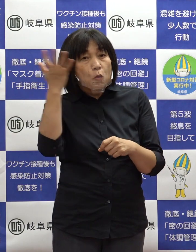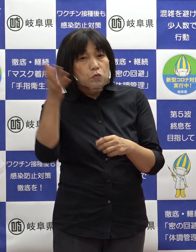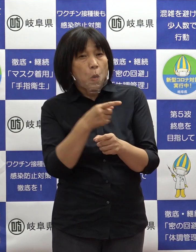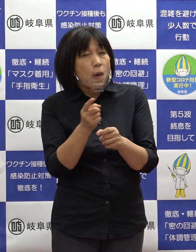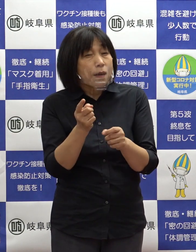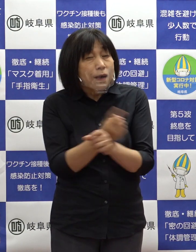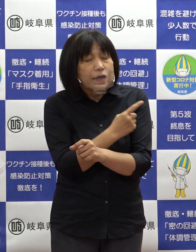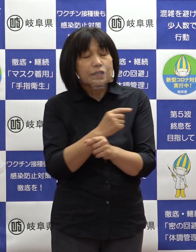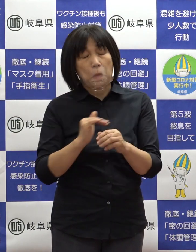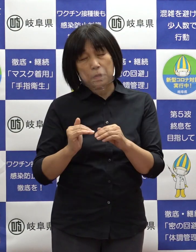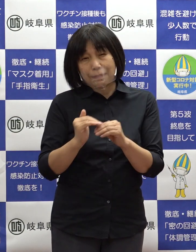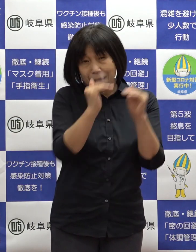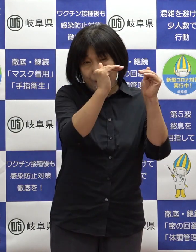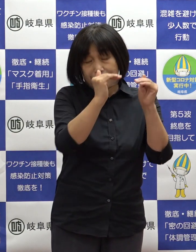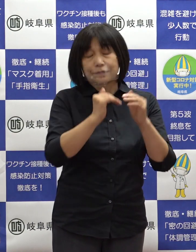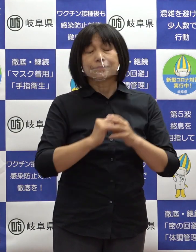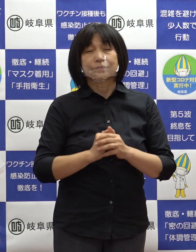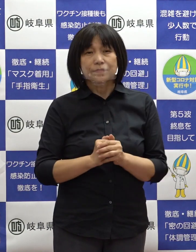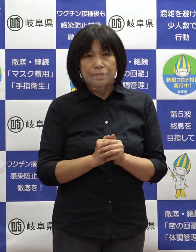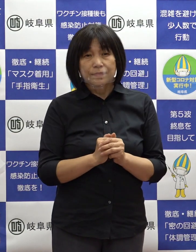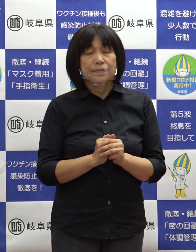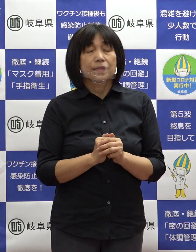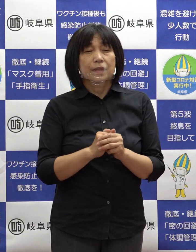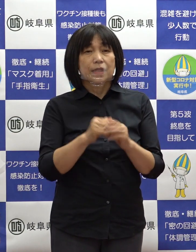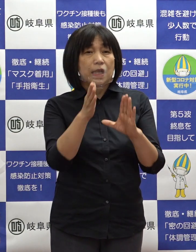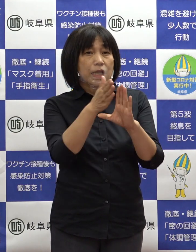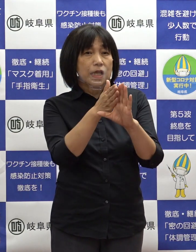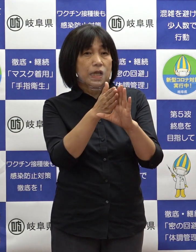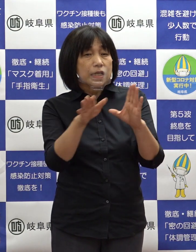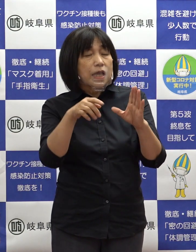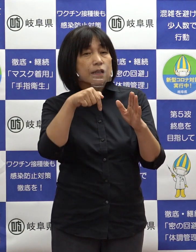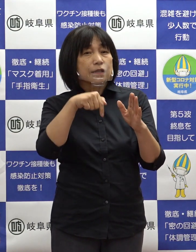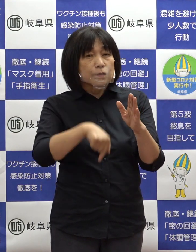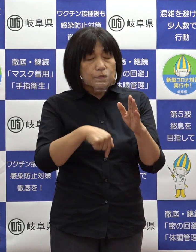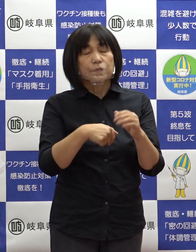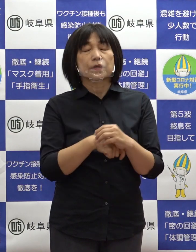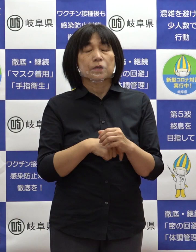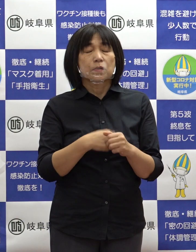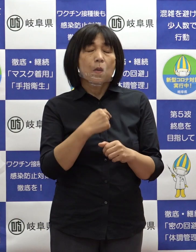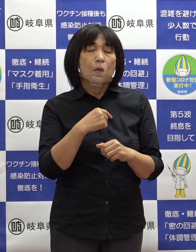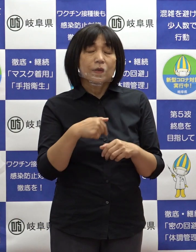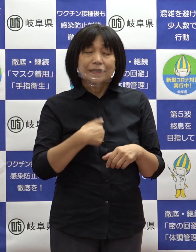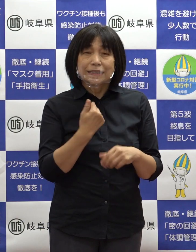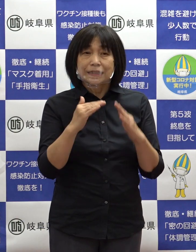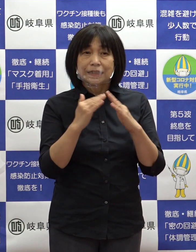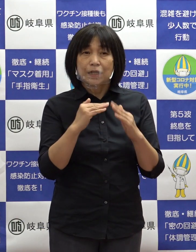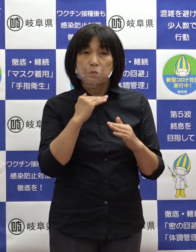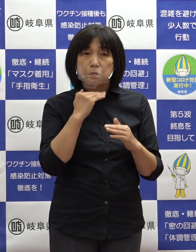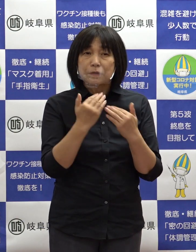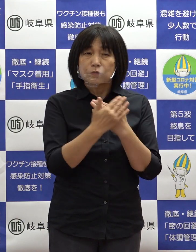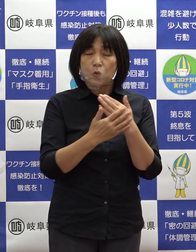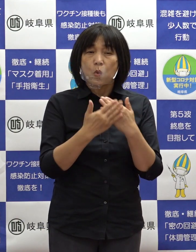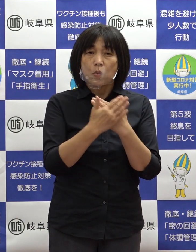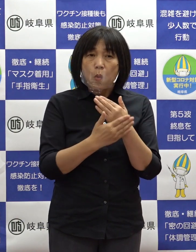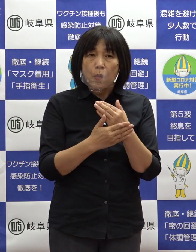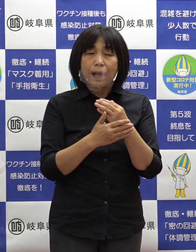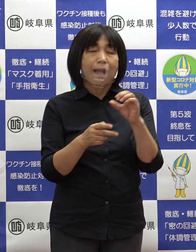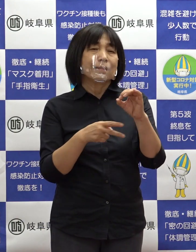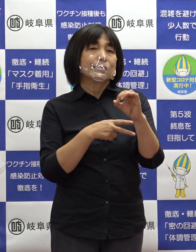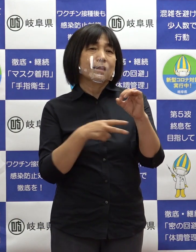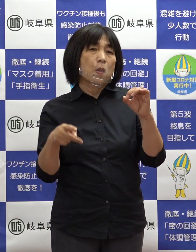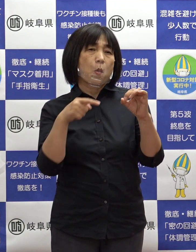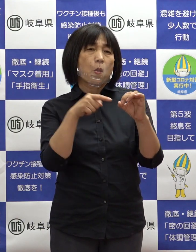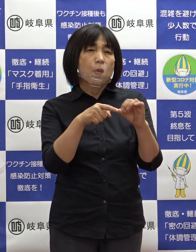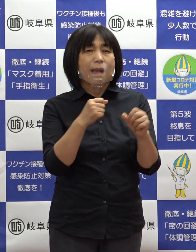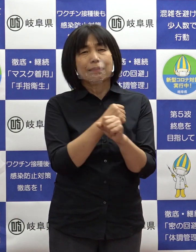ありまして、結果として岐阜県として自宅療養ゼロという原則を一旦は休止することにもなったわけであります